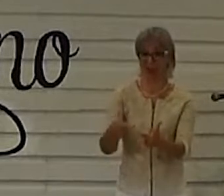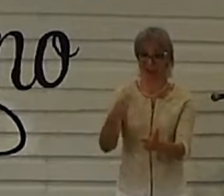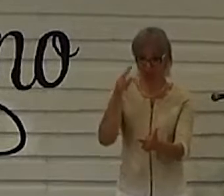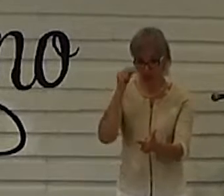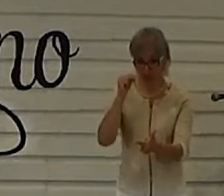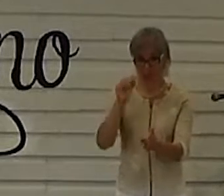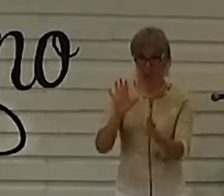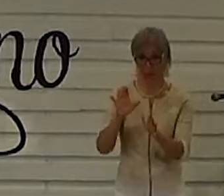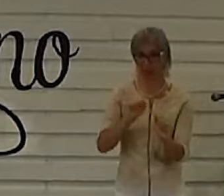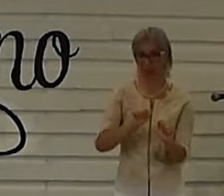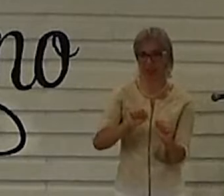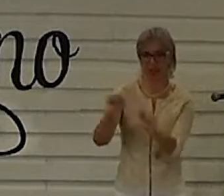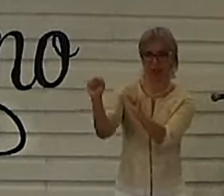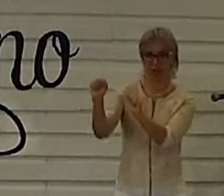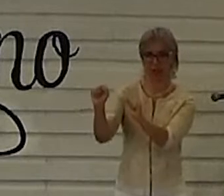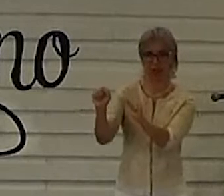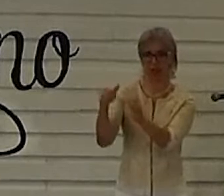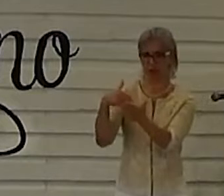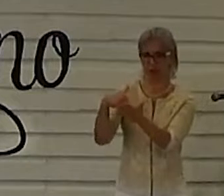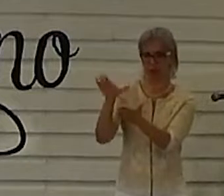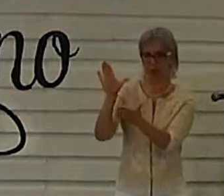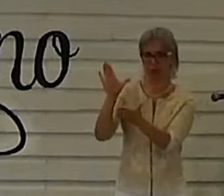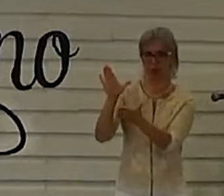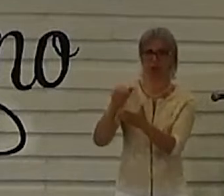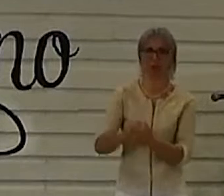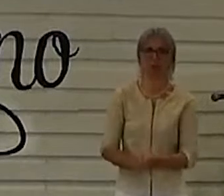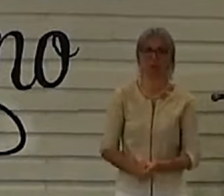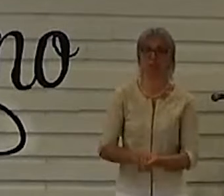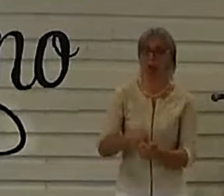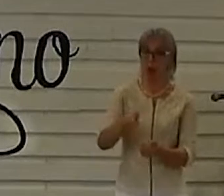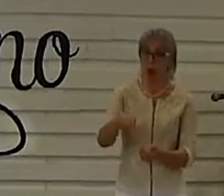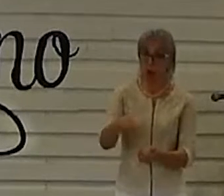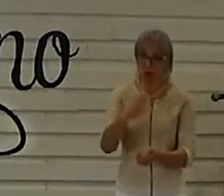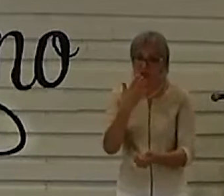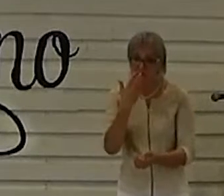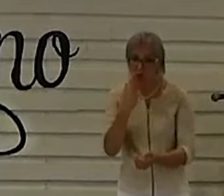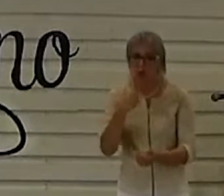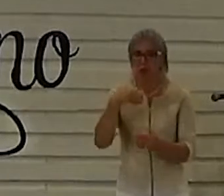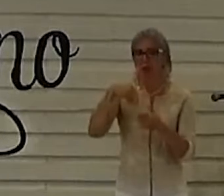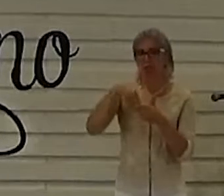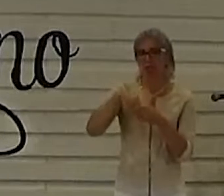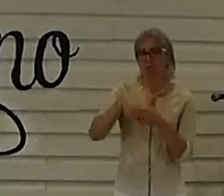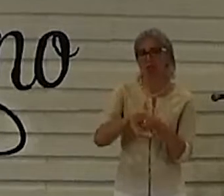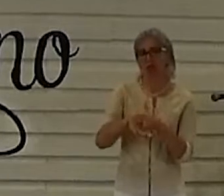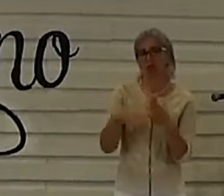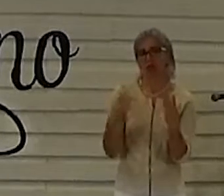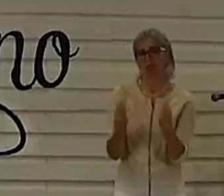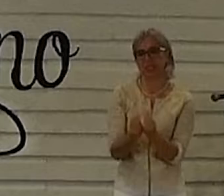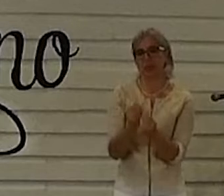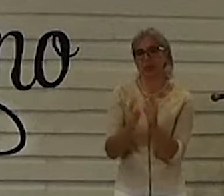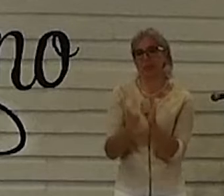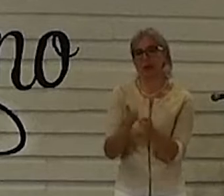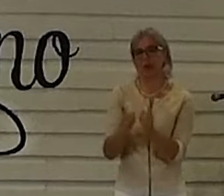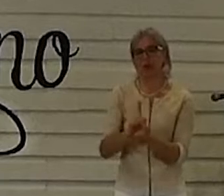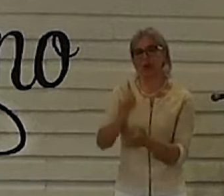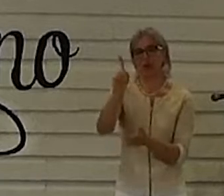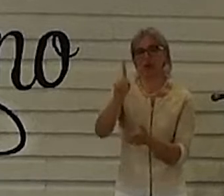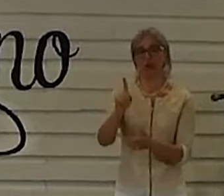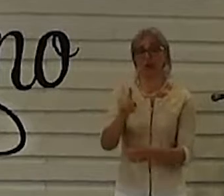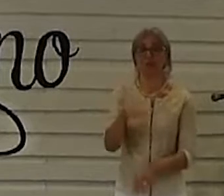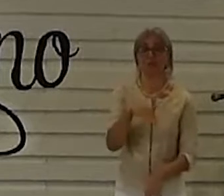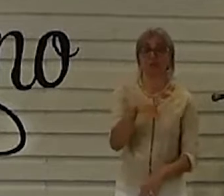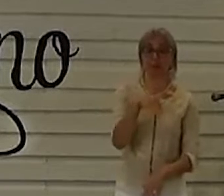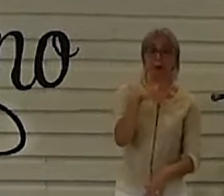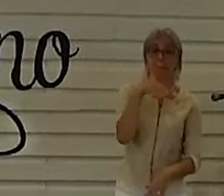rifiutata, quindi vogliono in qualche modo nascondersi in mezzo al popolo di Dio, l'Apostolo Paolo qui è chiaro. Ma